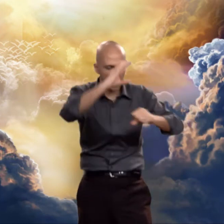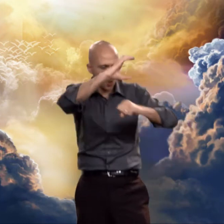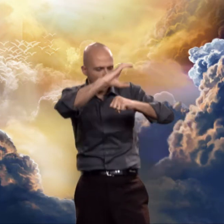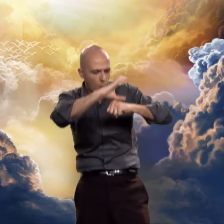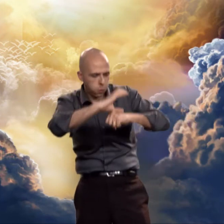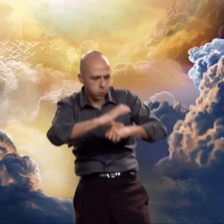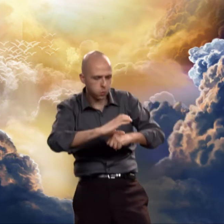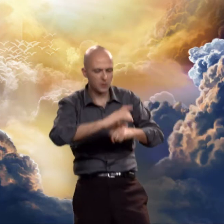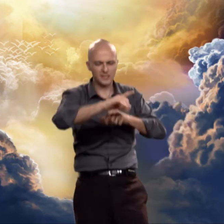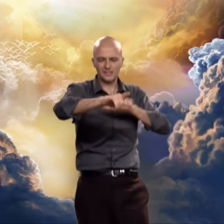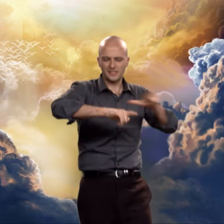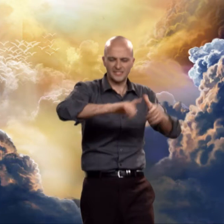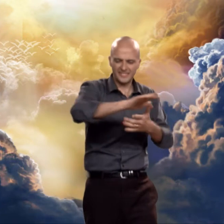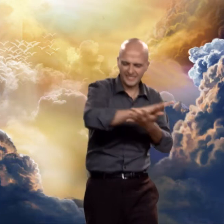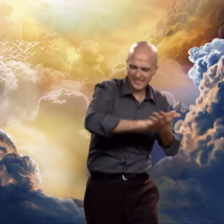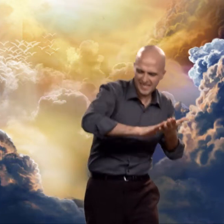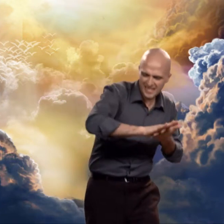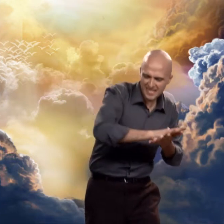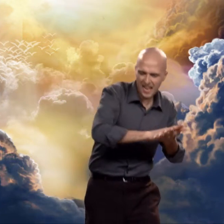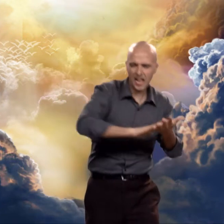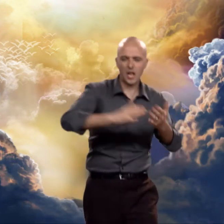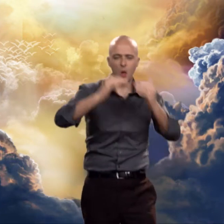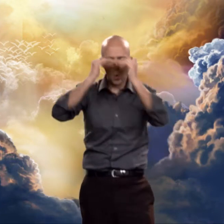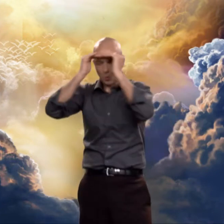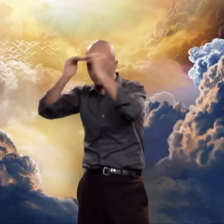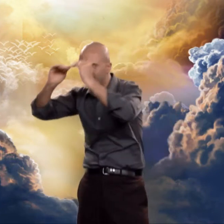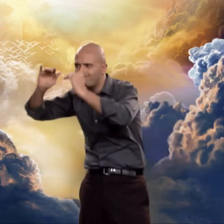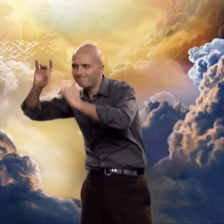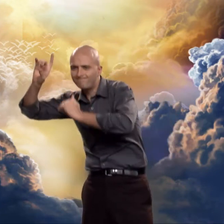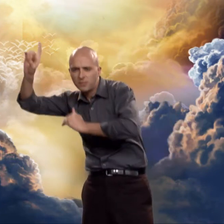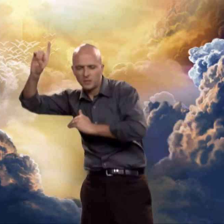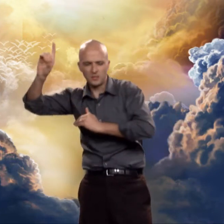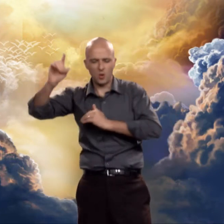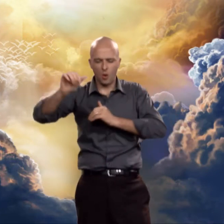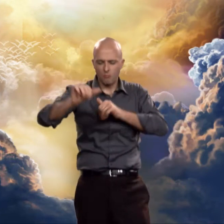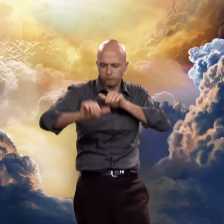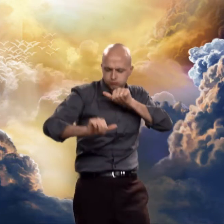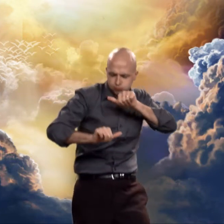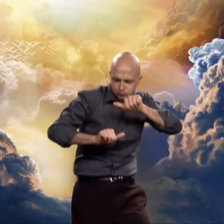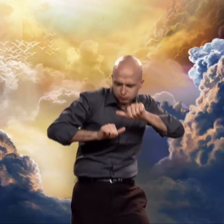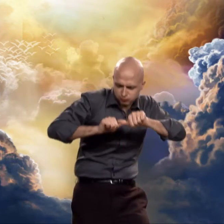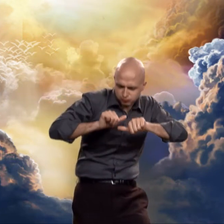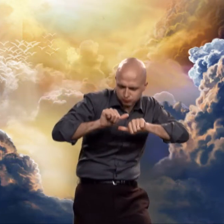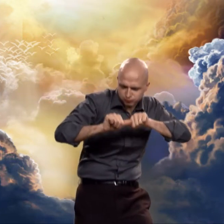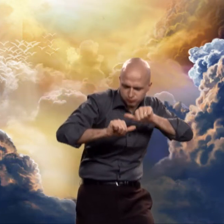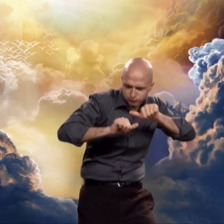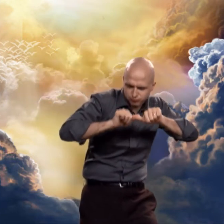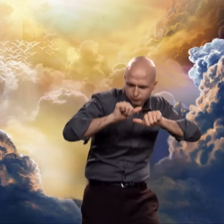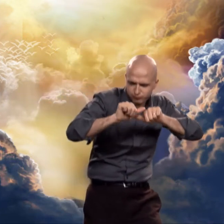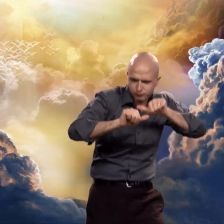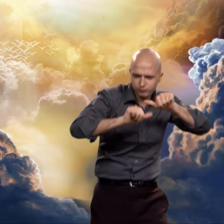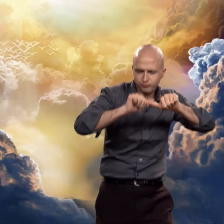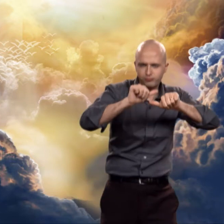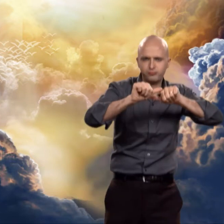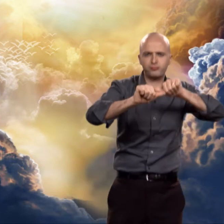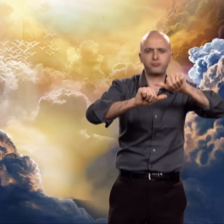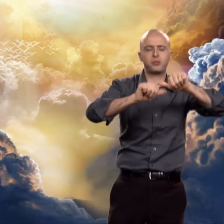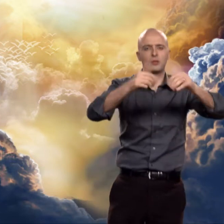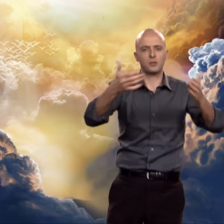foi feita em ruínas quando o sábado foi modificado. Chegou, porém, o tempo para que a ruína seja reparada.